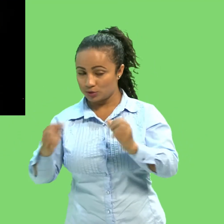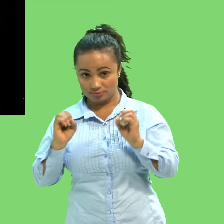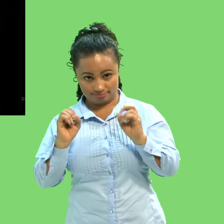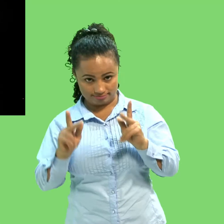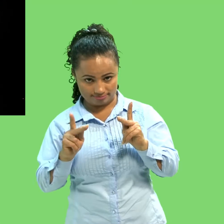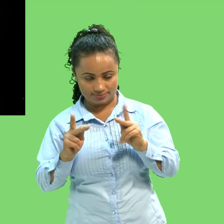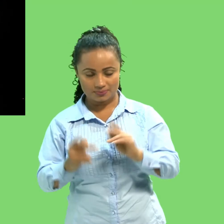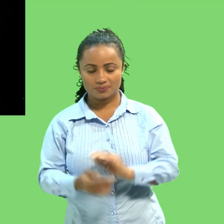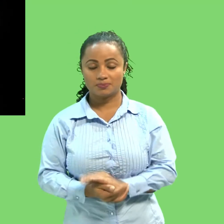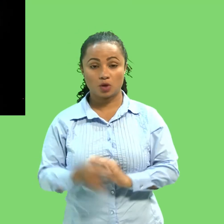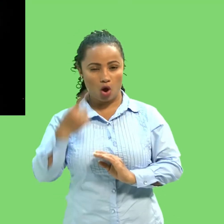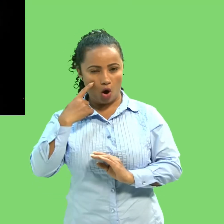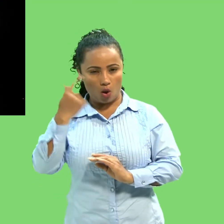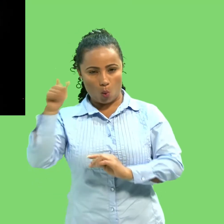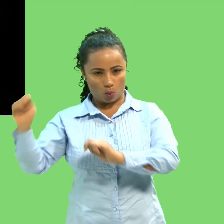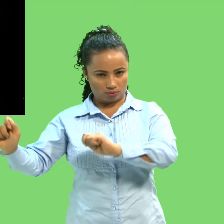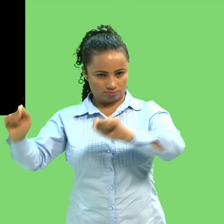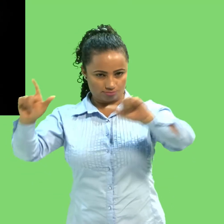slide.